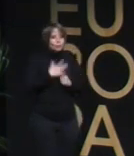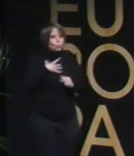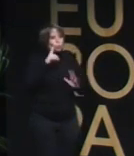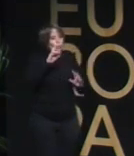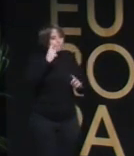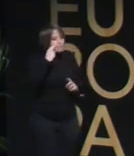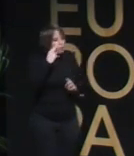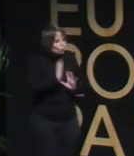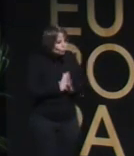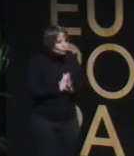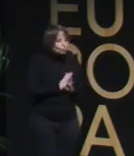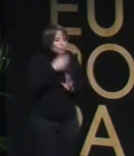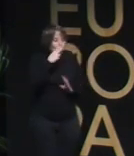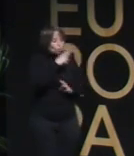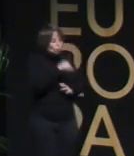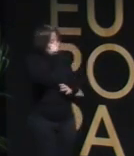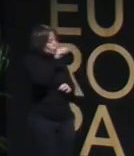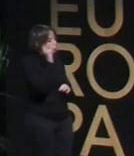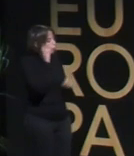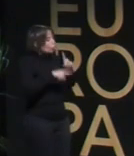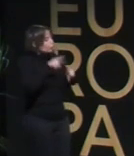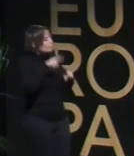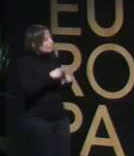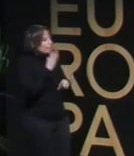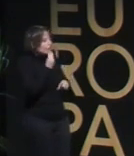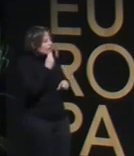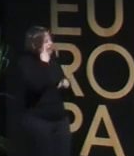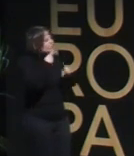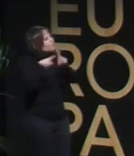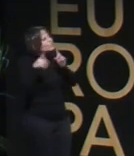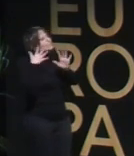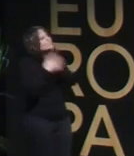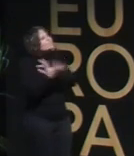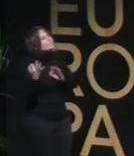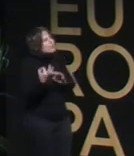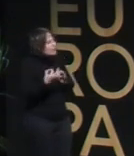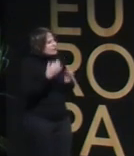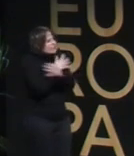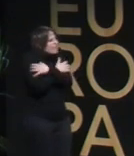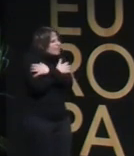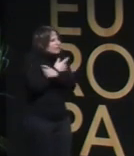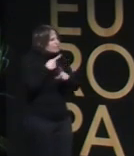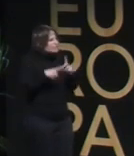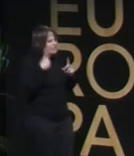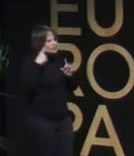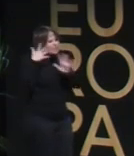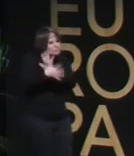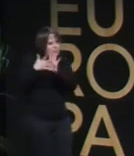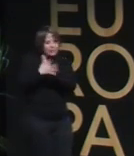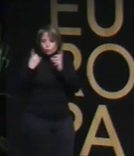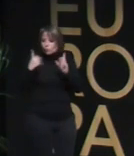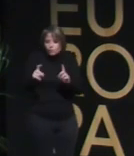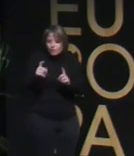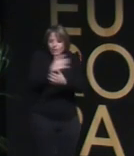miedo. Porque el niño o la niña, dependiendo de la edad, no sabe qué es querer diferente, él solo sabe qué es querer, ¿vale? No tenemos por qué explicarles a un niño. El